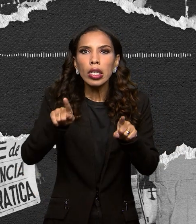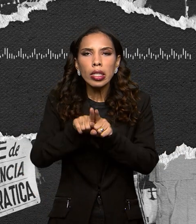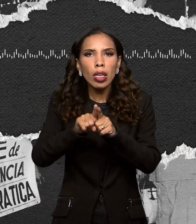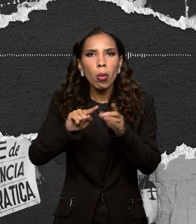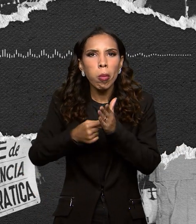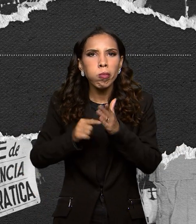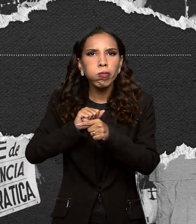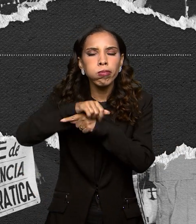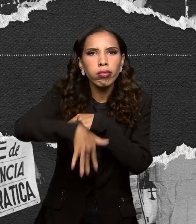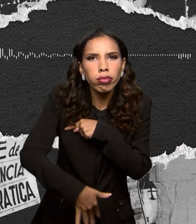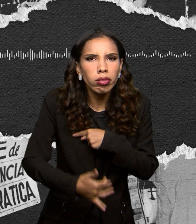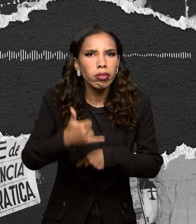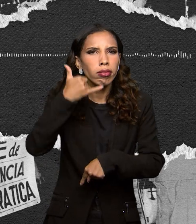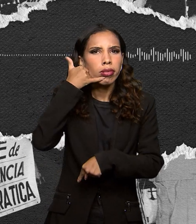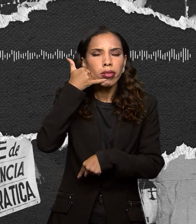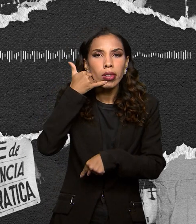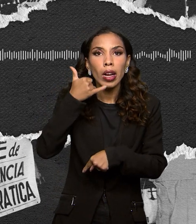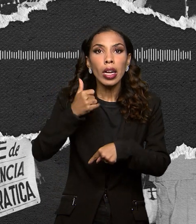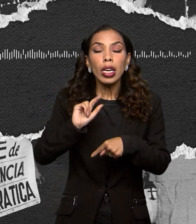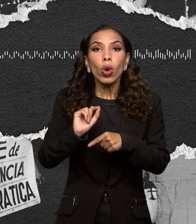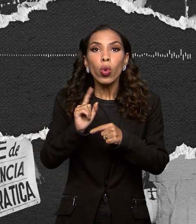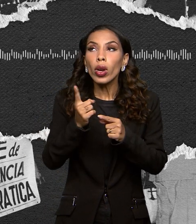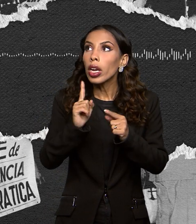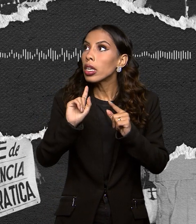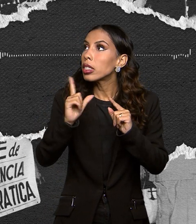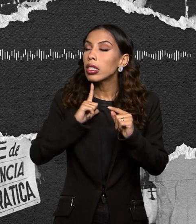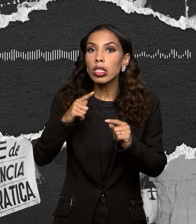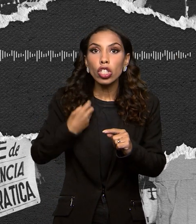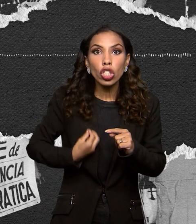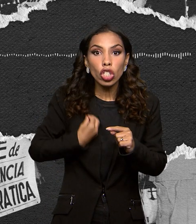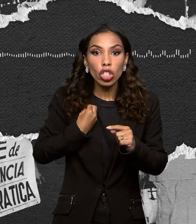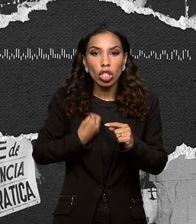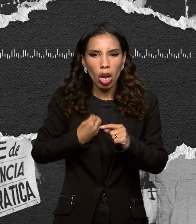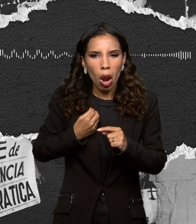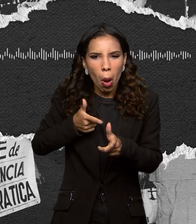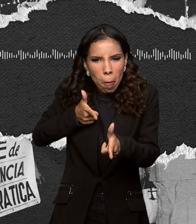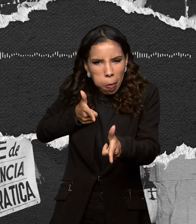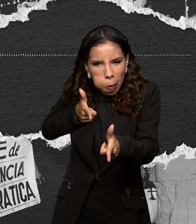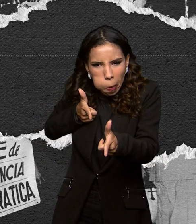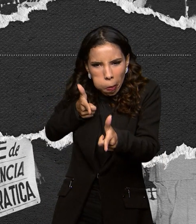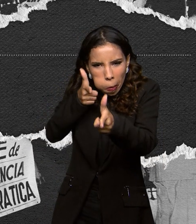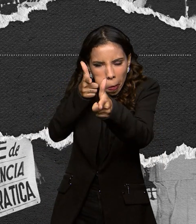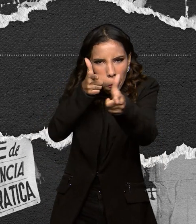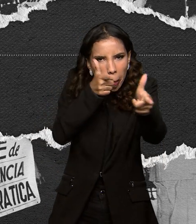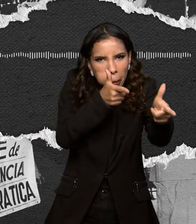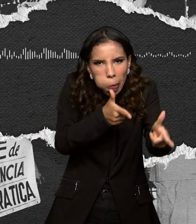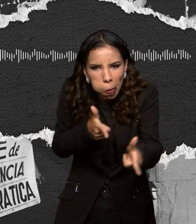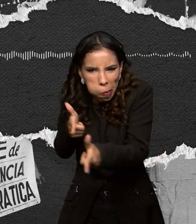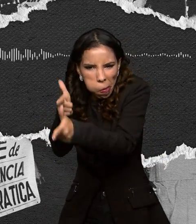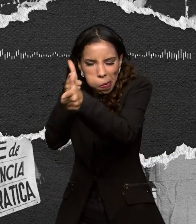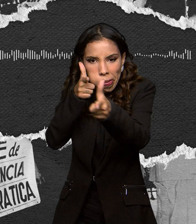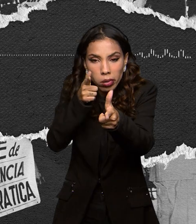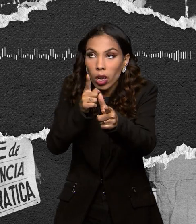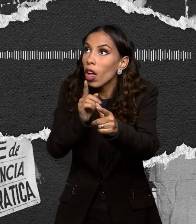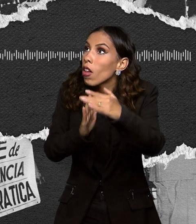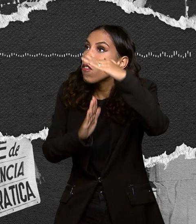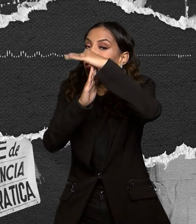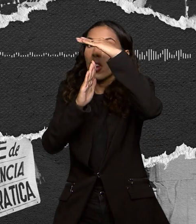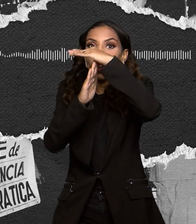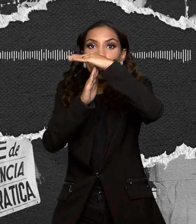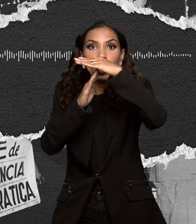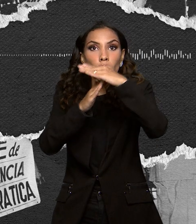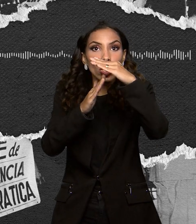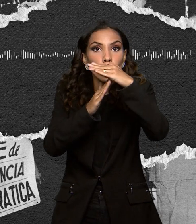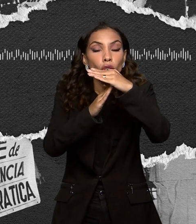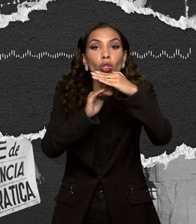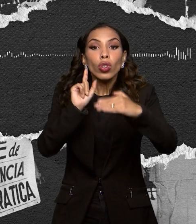companhia telefônica. No terraço do palácio, 6 metralhadoras pesadas e uma antiaérea. Os soldados da brigada começavam a